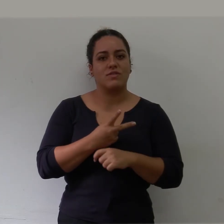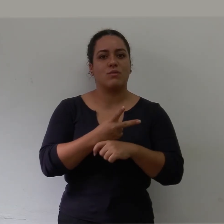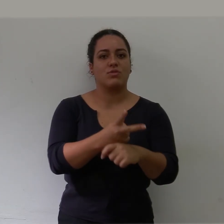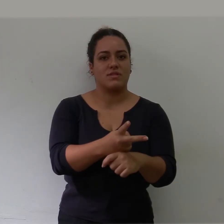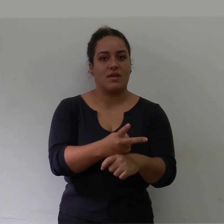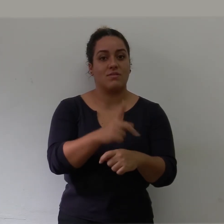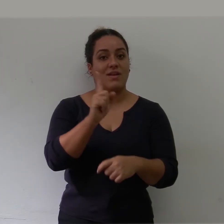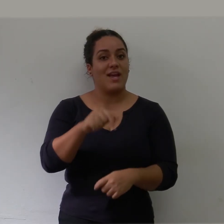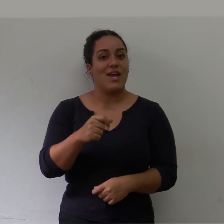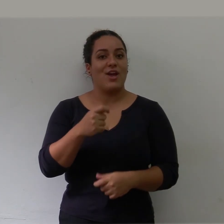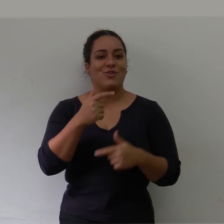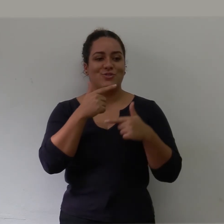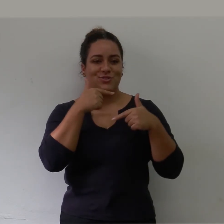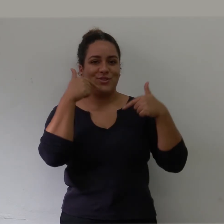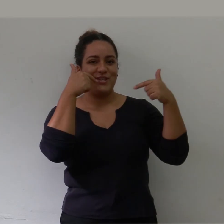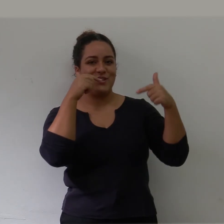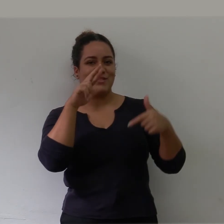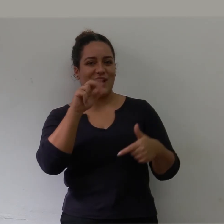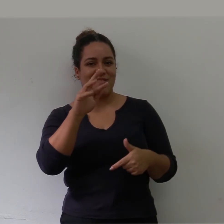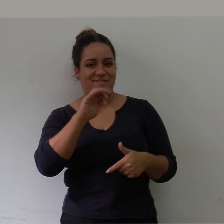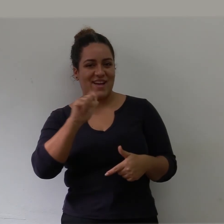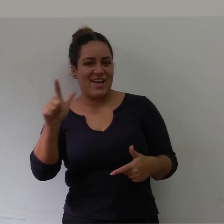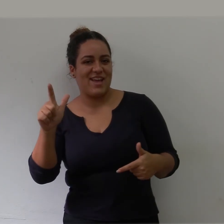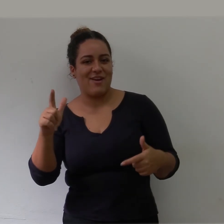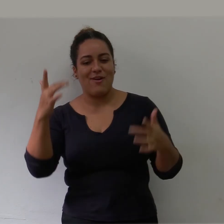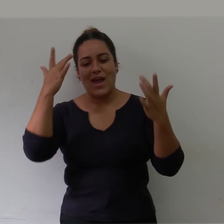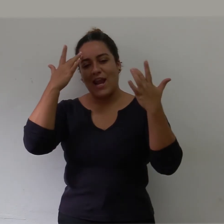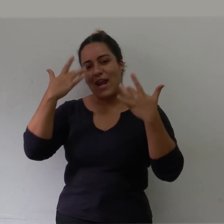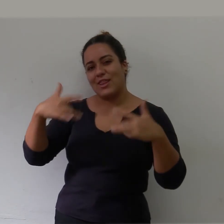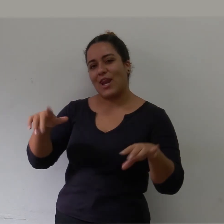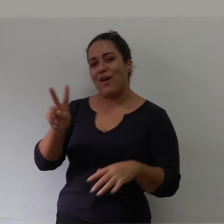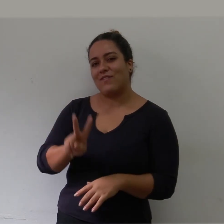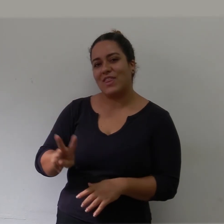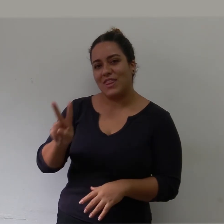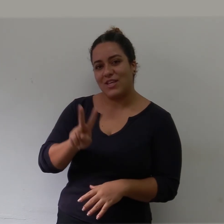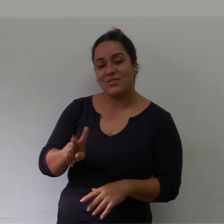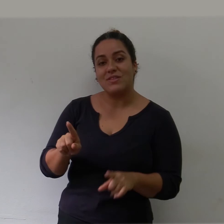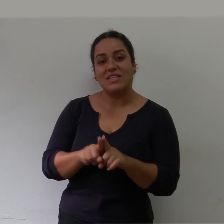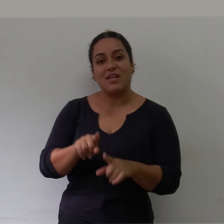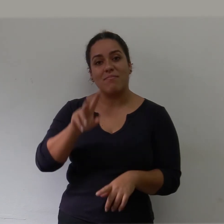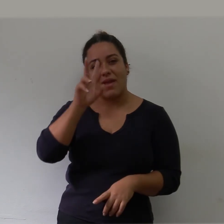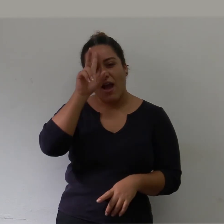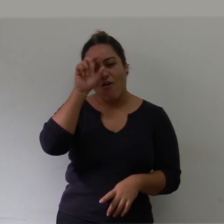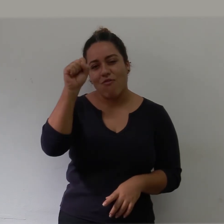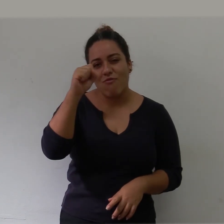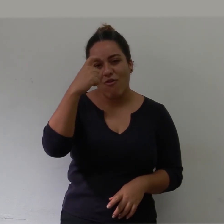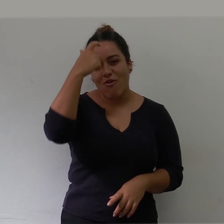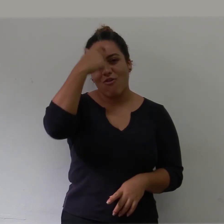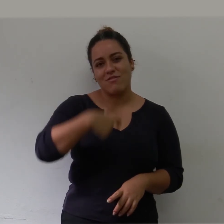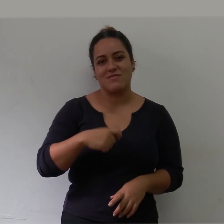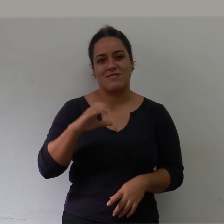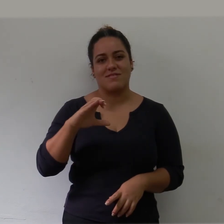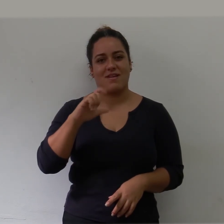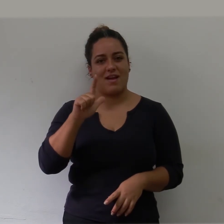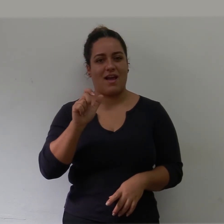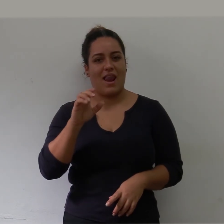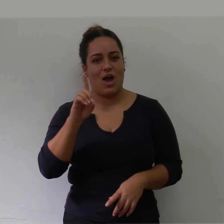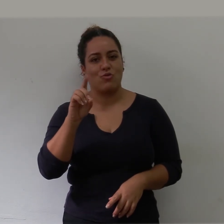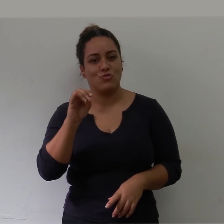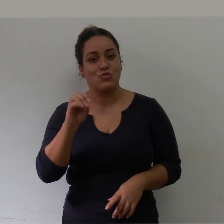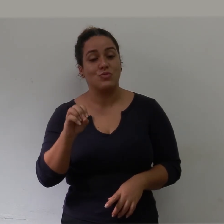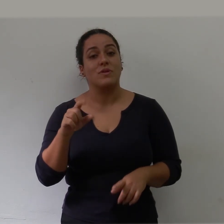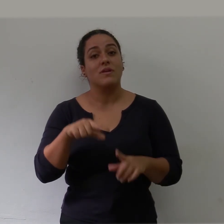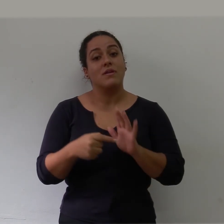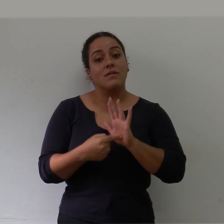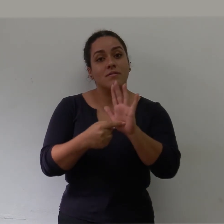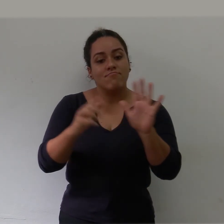buscado. É o sorriso do Rafael, a espontaneidade do Vinícius e a força de vontade do Cláudio que